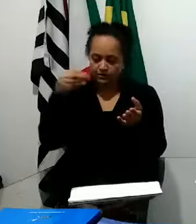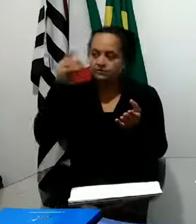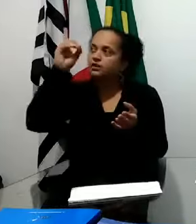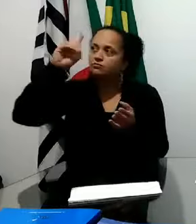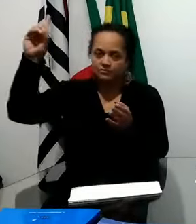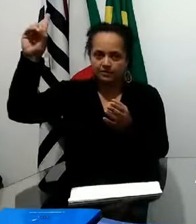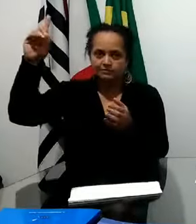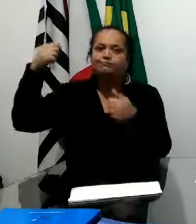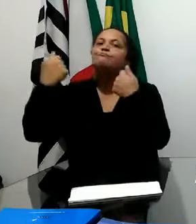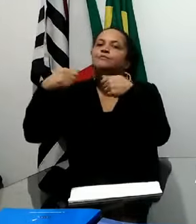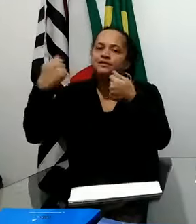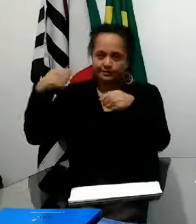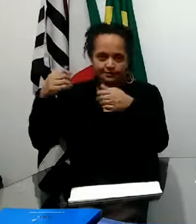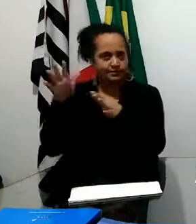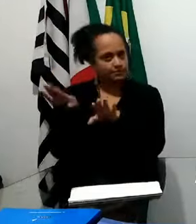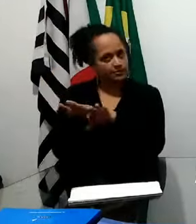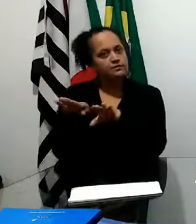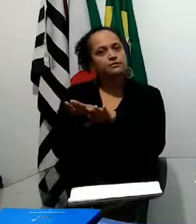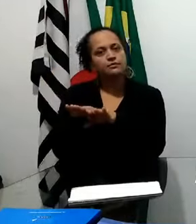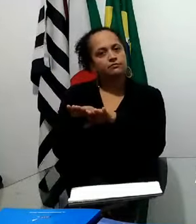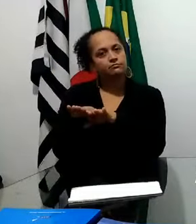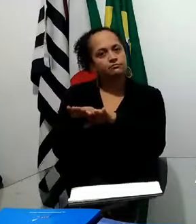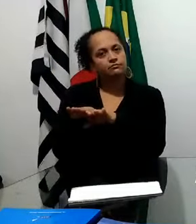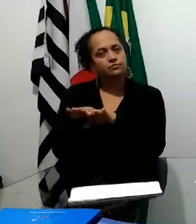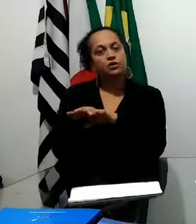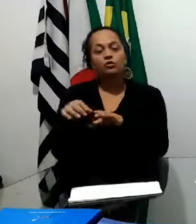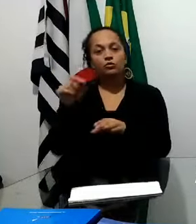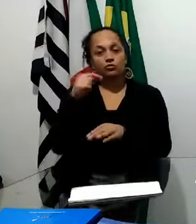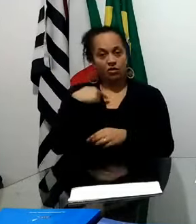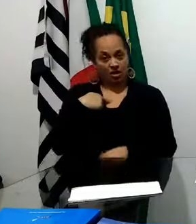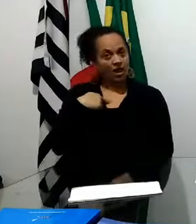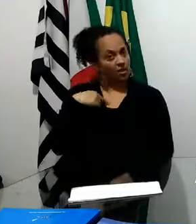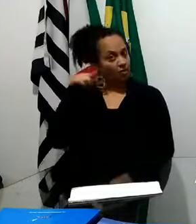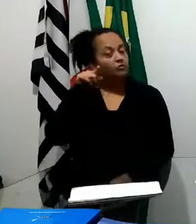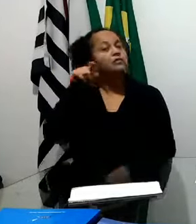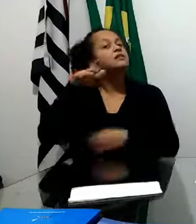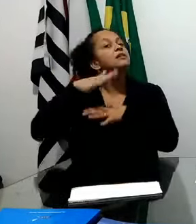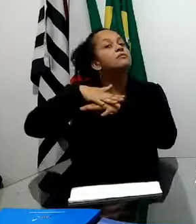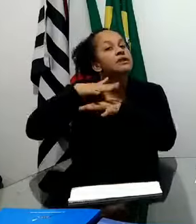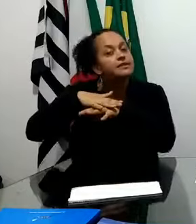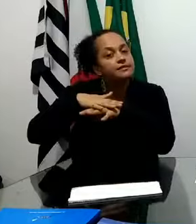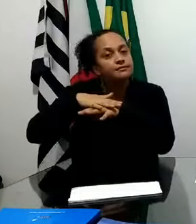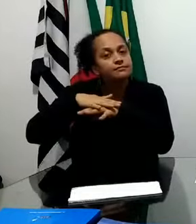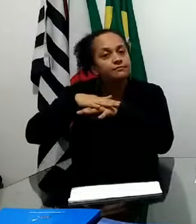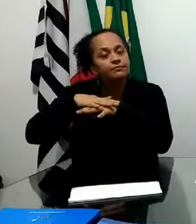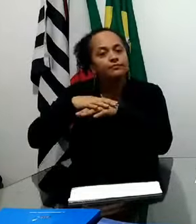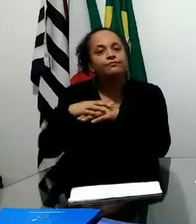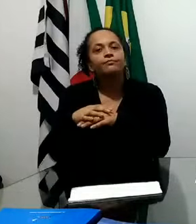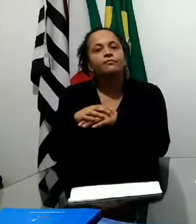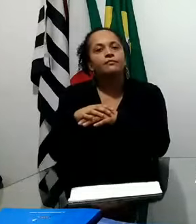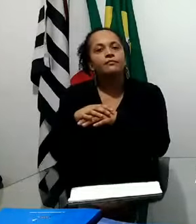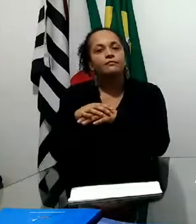autoridades espirituais. O que eu e você temos feito para que isso esteja